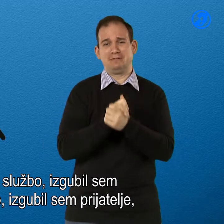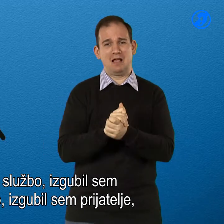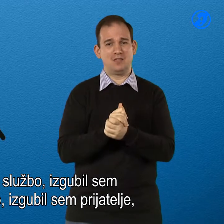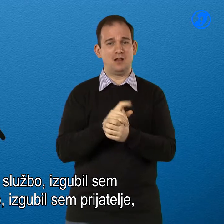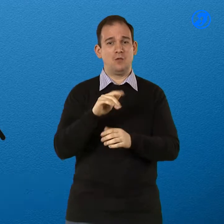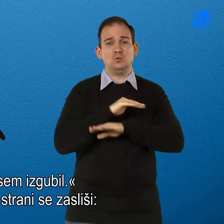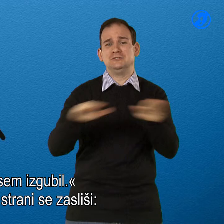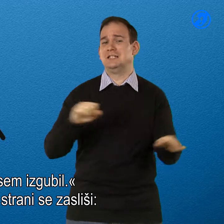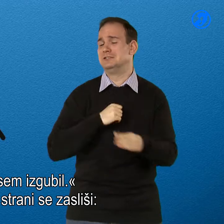sem izgubil."